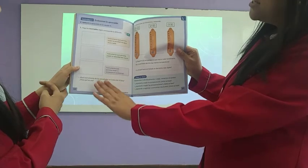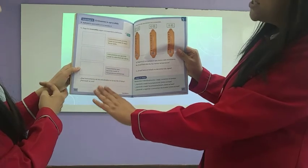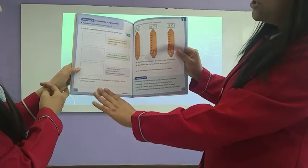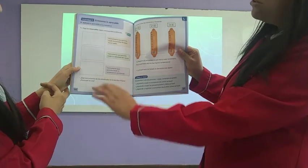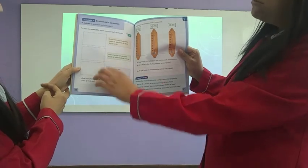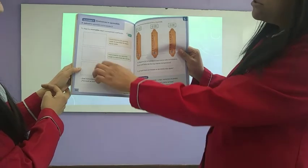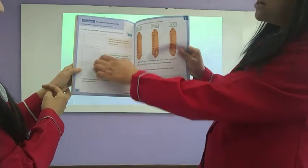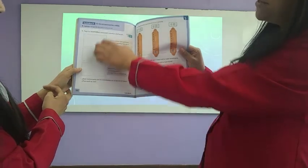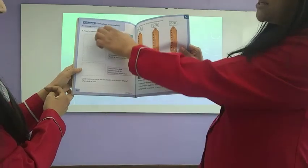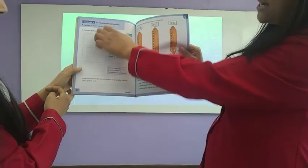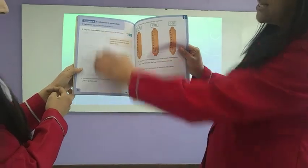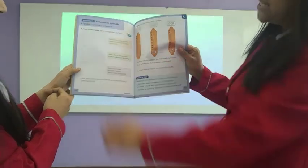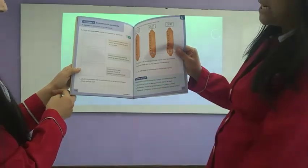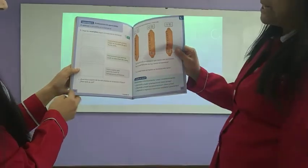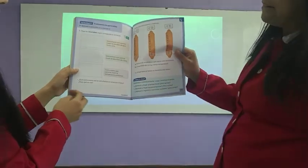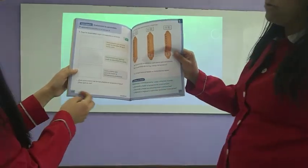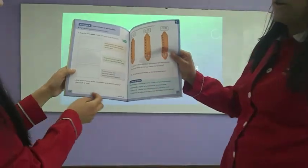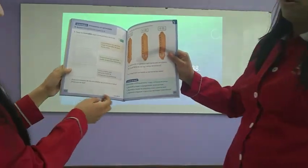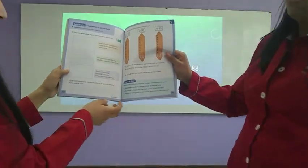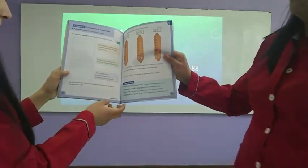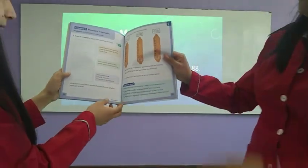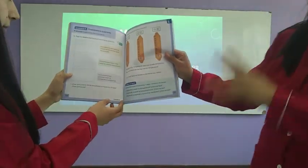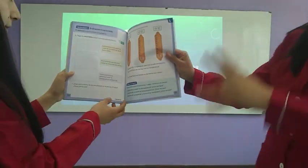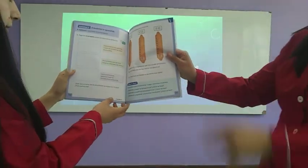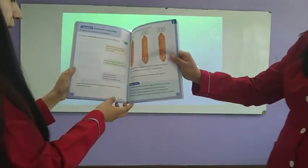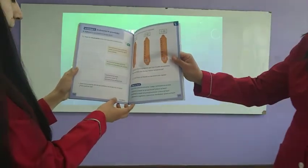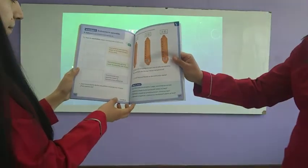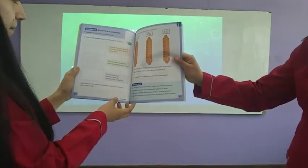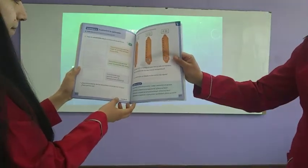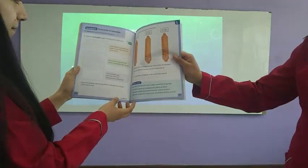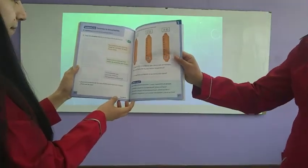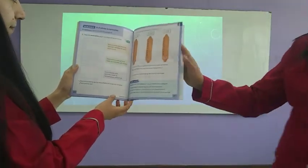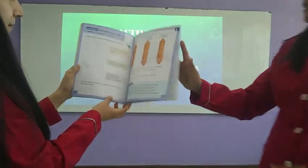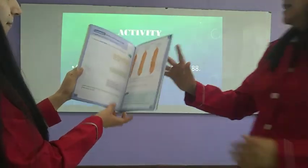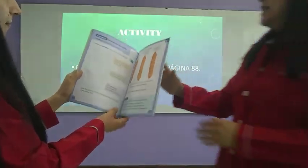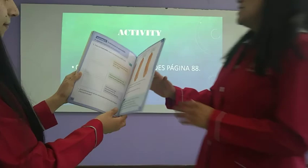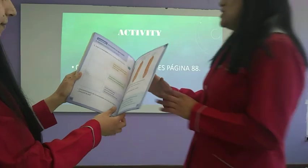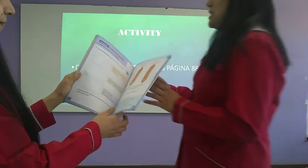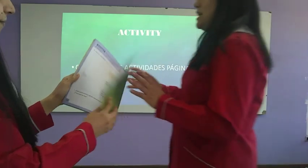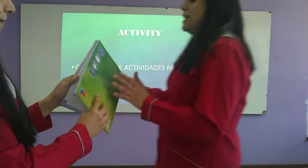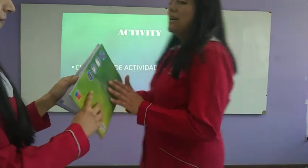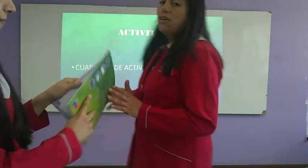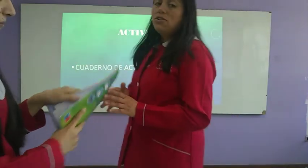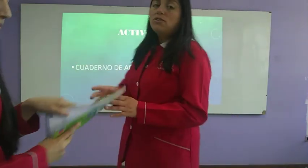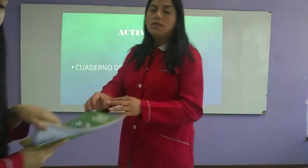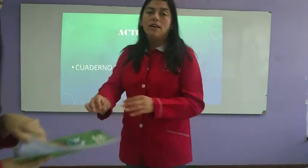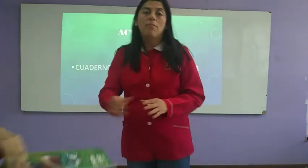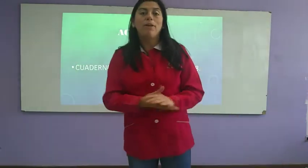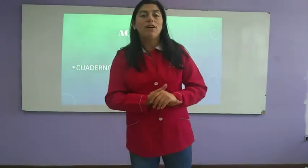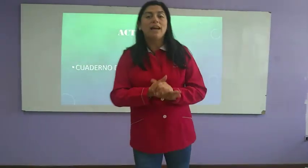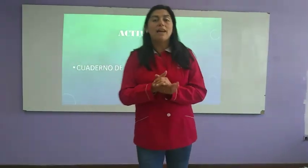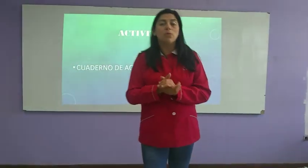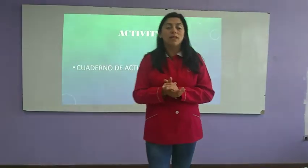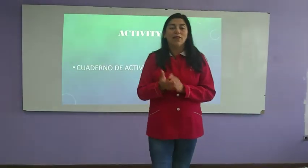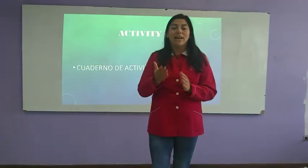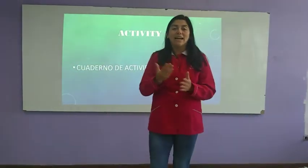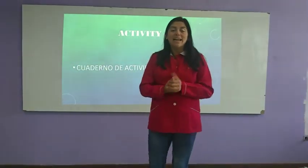si no, solamente realiza la actividad número 1. La primera. Sí. ¿Ya? Ese sería, niños. Espero que les haya gustado la